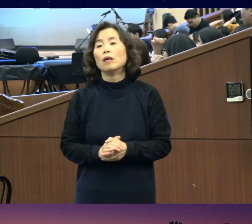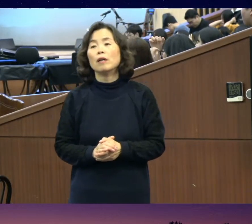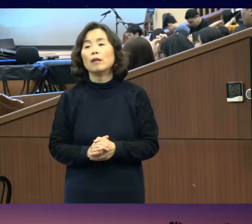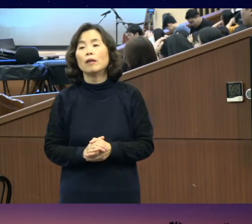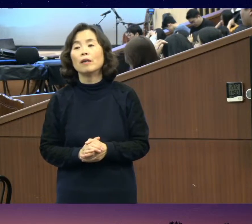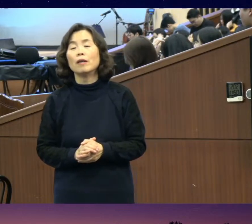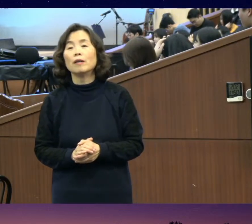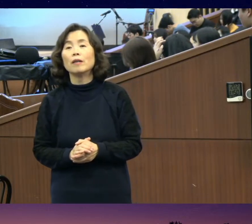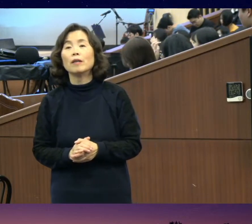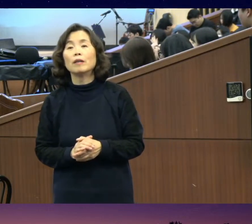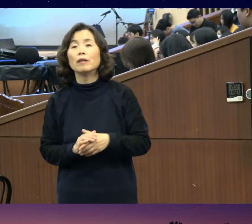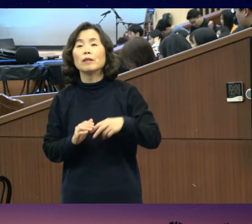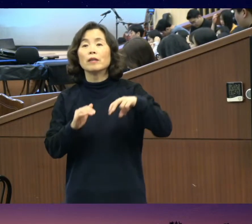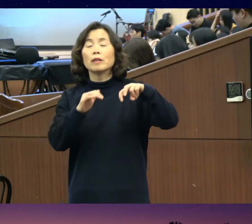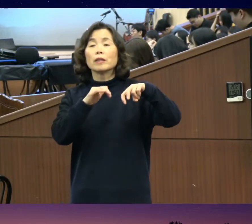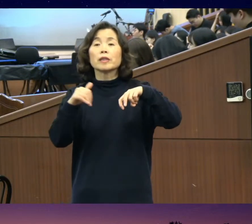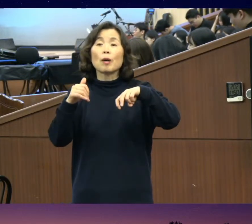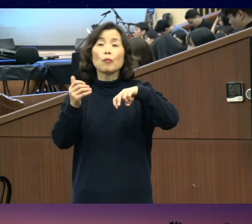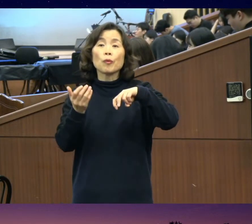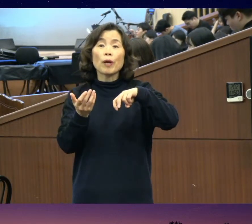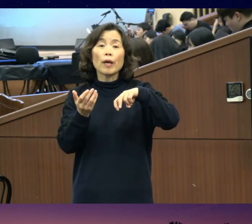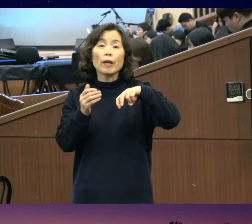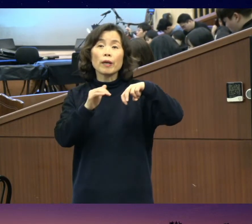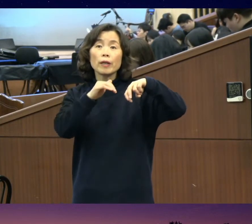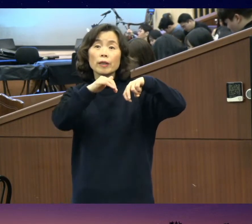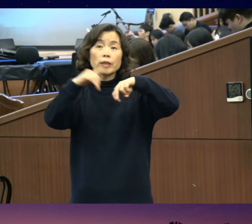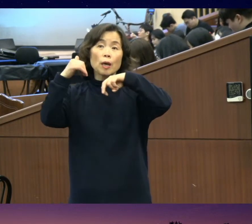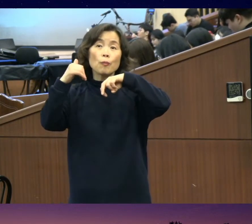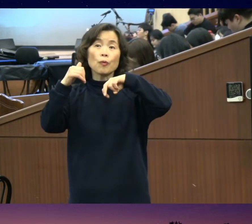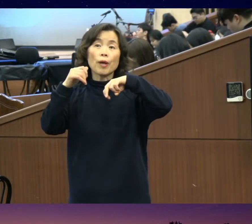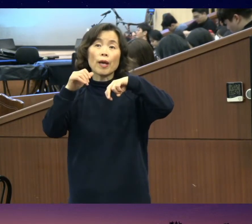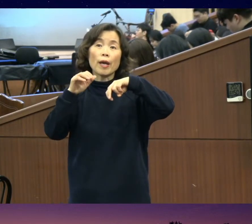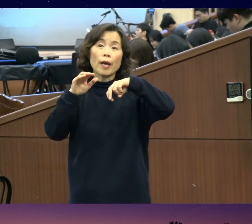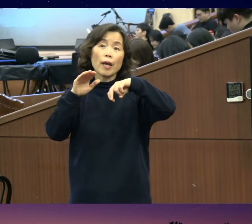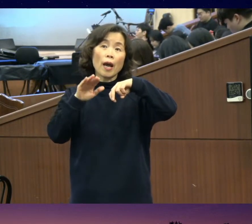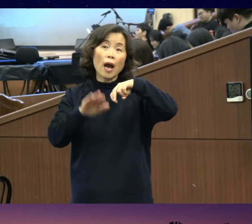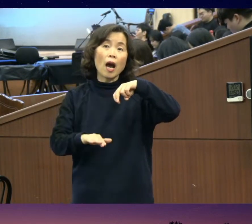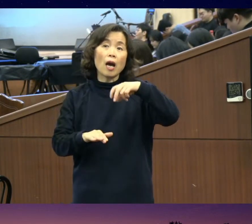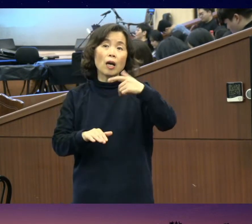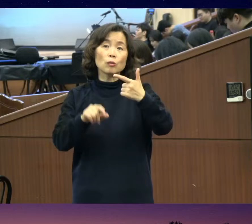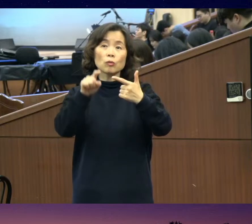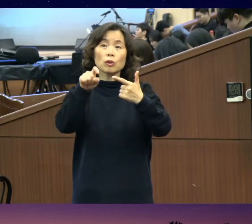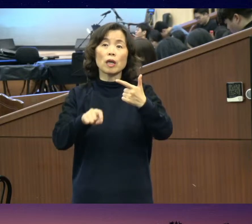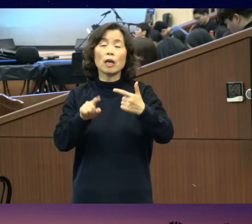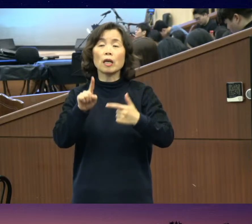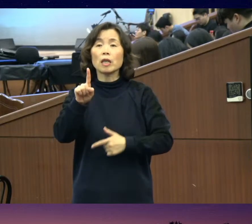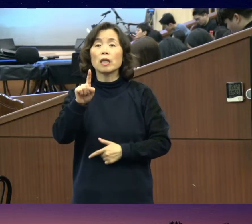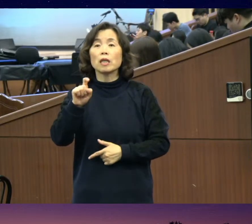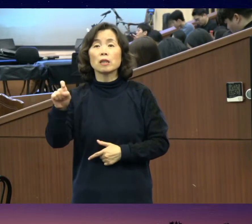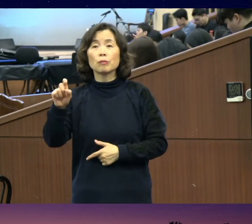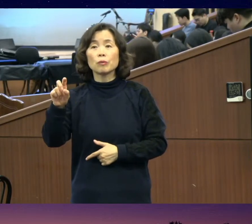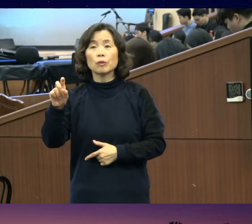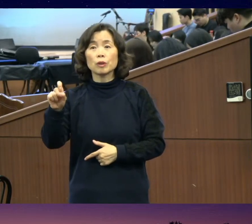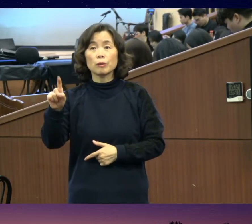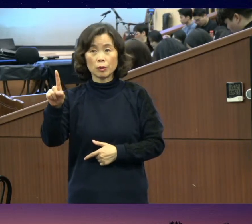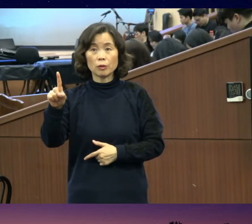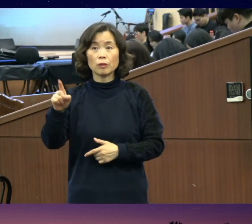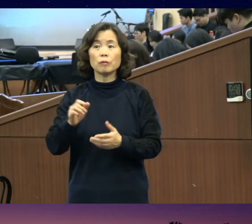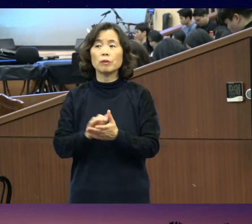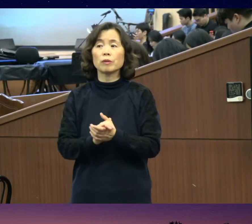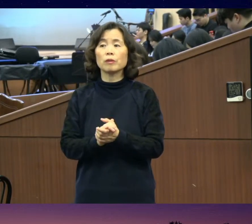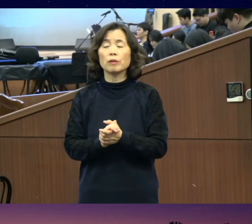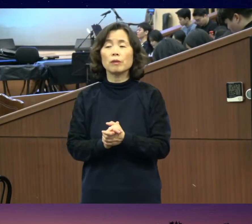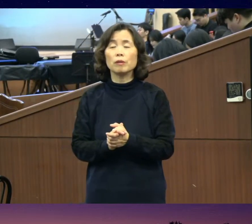자, 사무엘하 6장 1절로 11절 말씀을 보겠습니다. 사무엘하 6장 1절로 11절